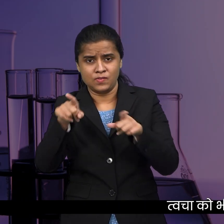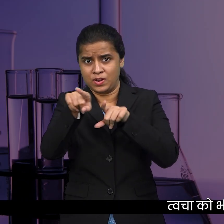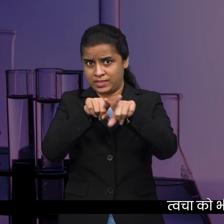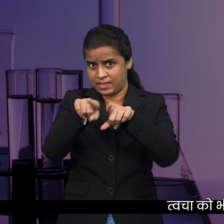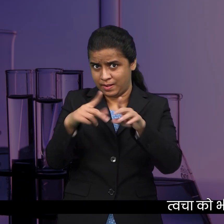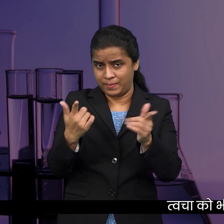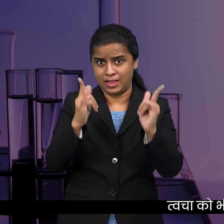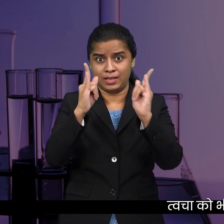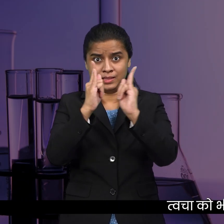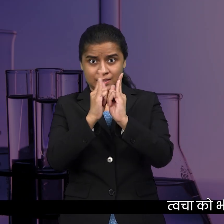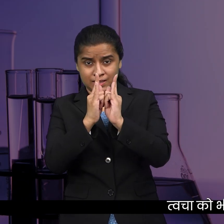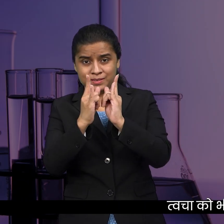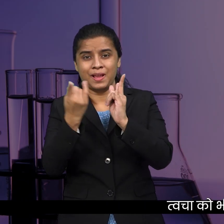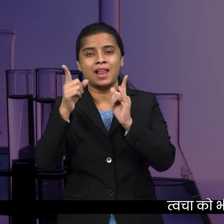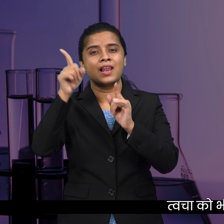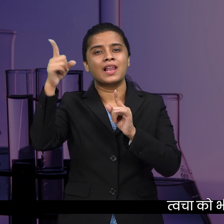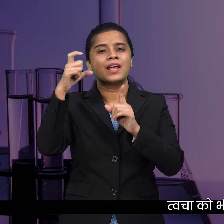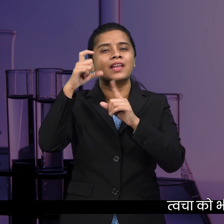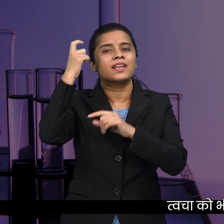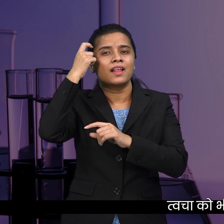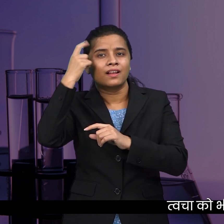नुकसान पहुंचाती है।